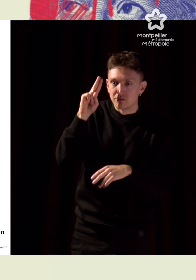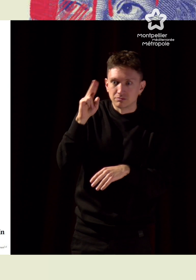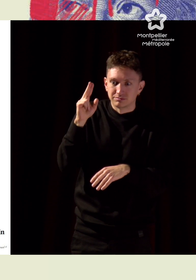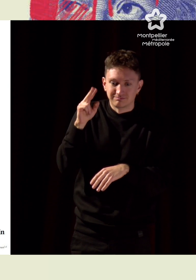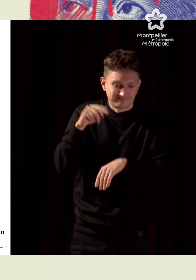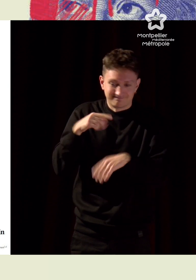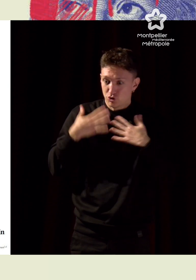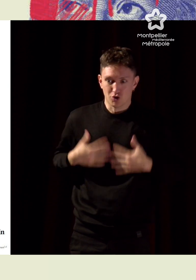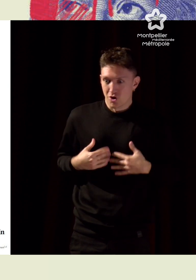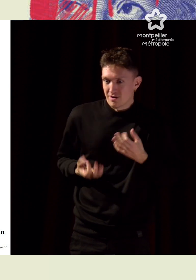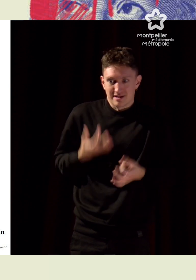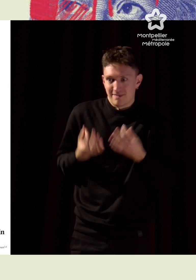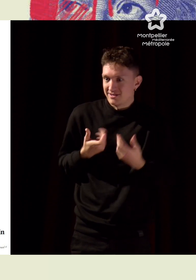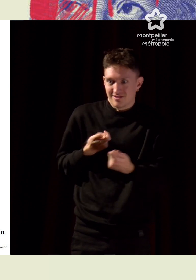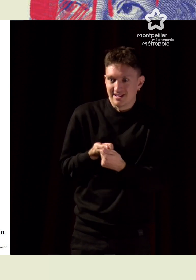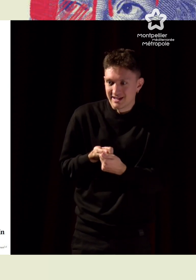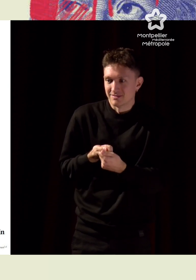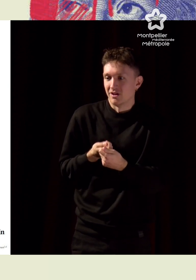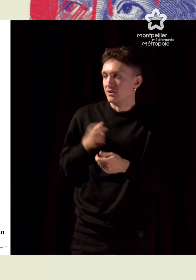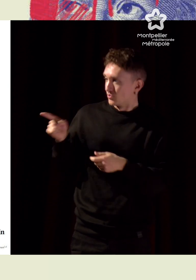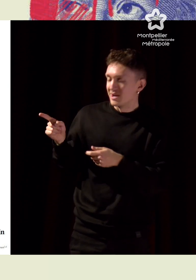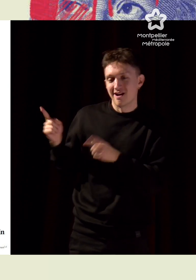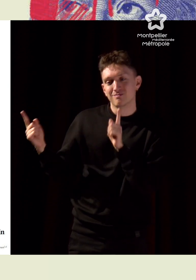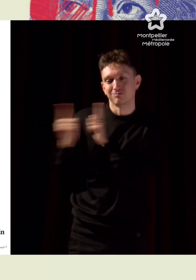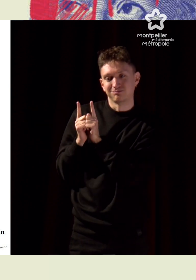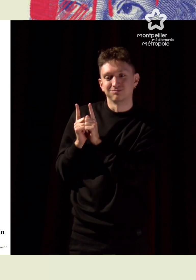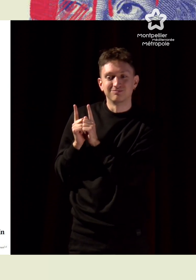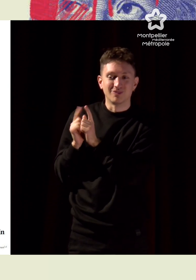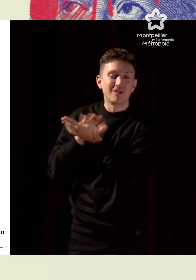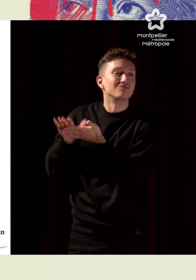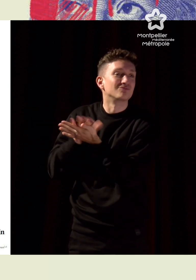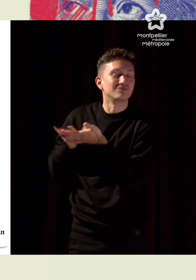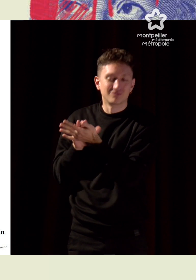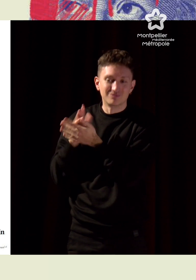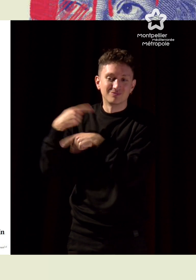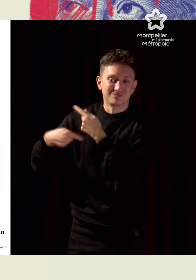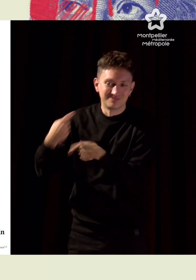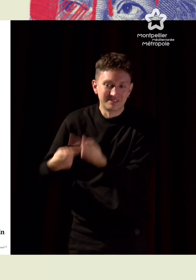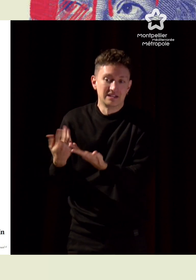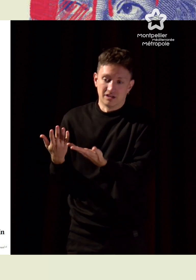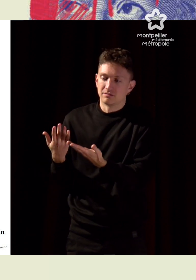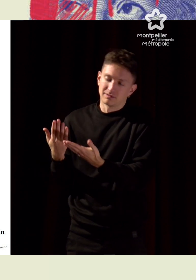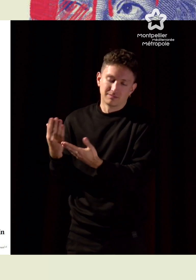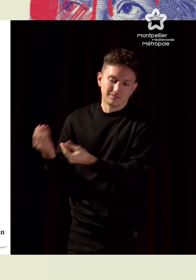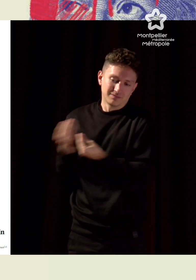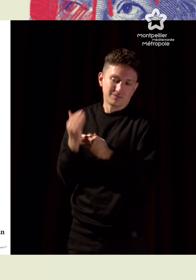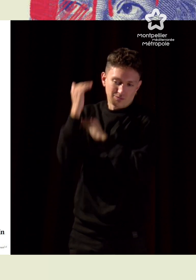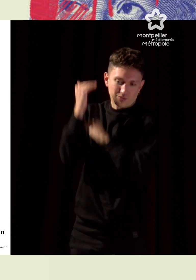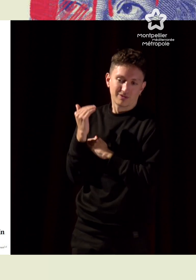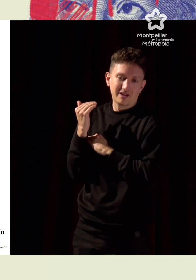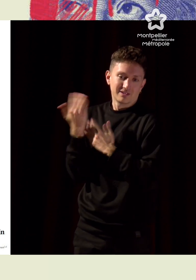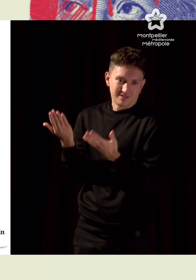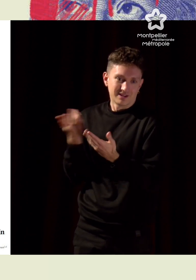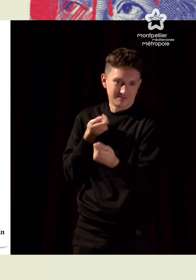Par croisement, on récupère dans notre génome les bouts de génome intéressants de Néandertal qui ont permis